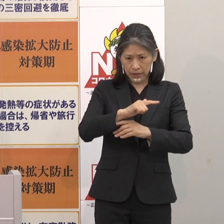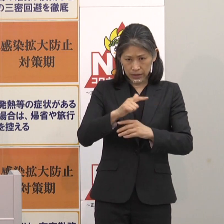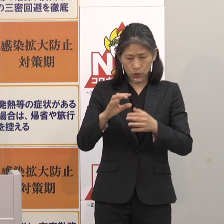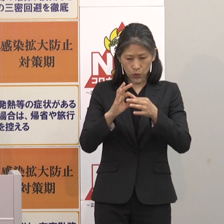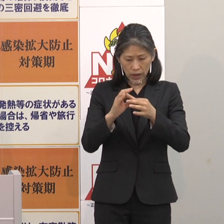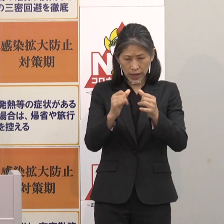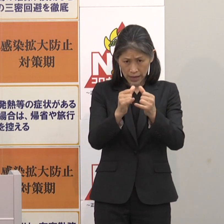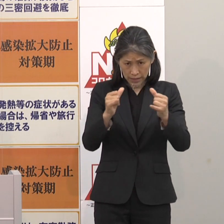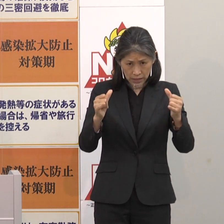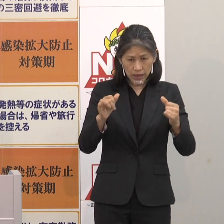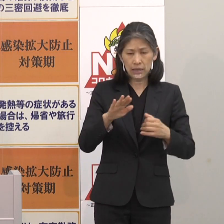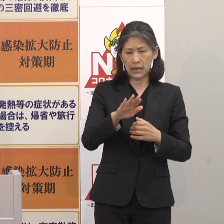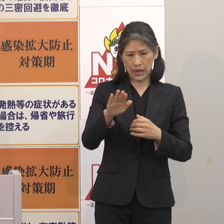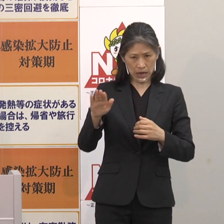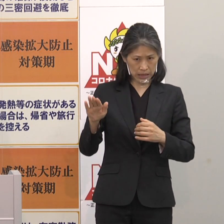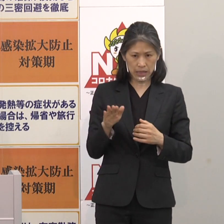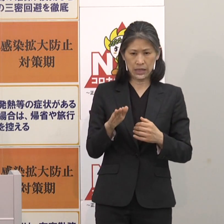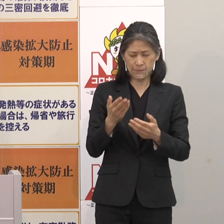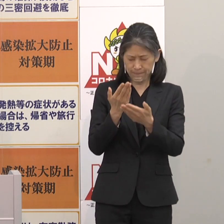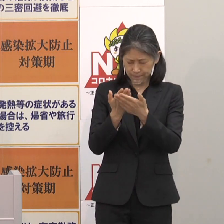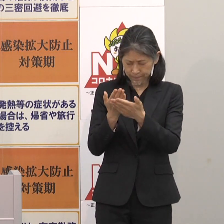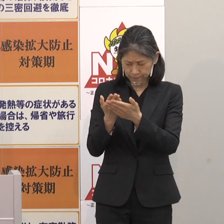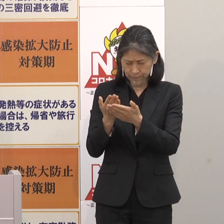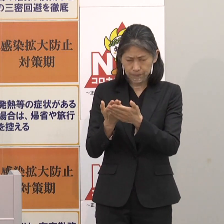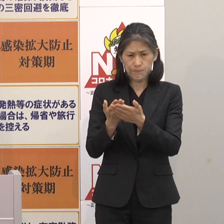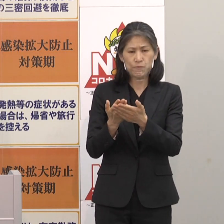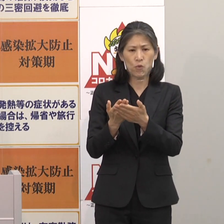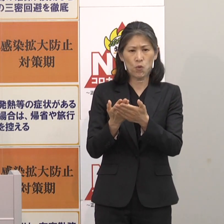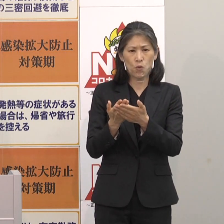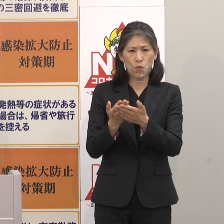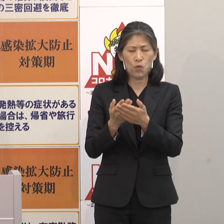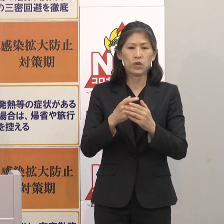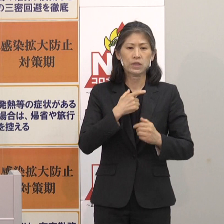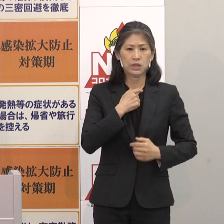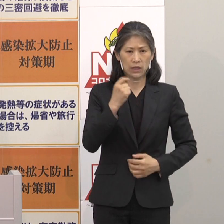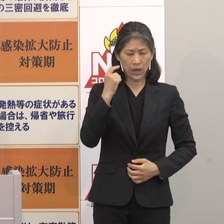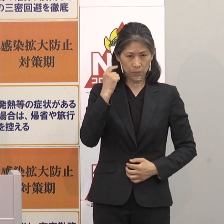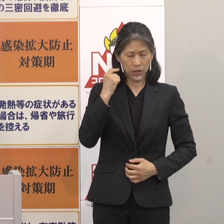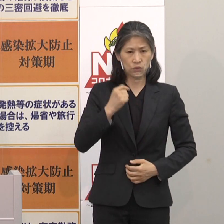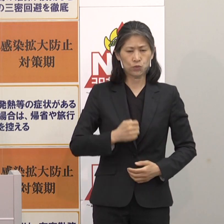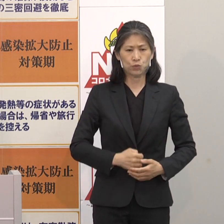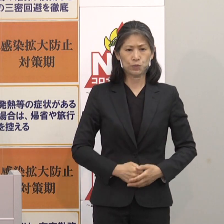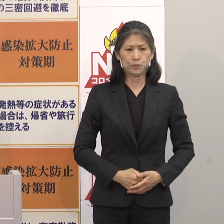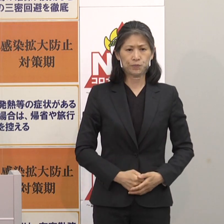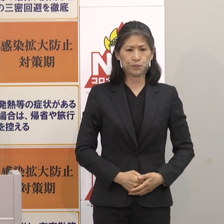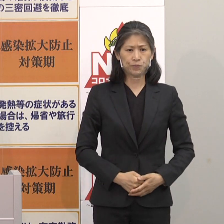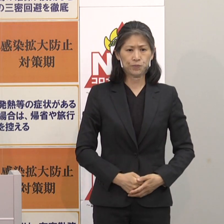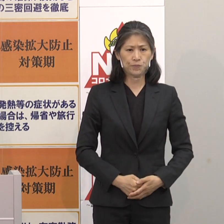関係者にですね、要望をしております。